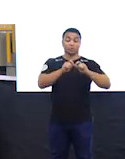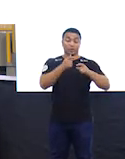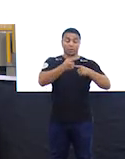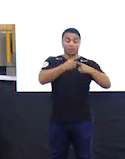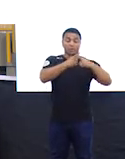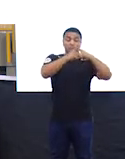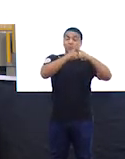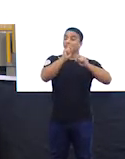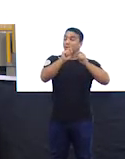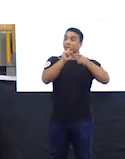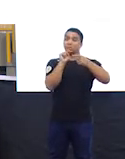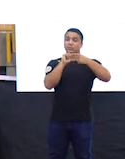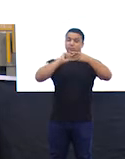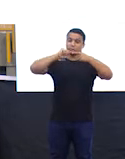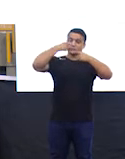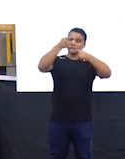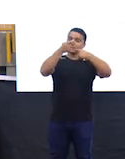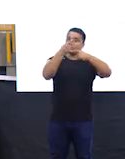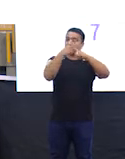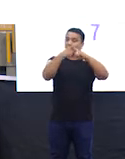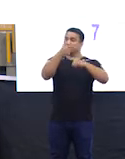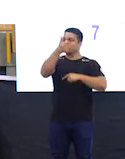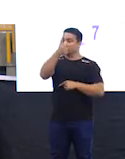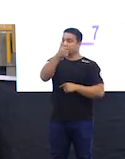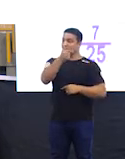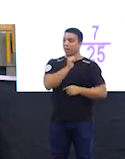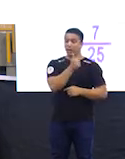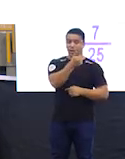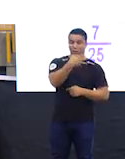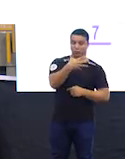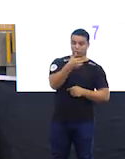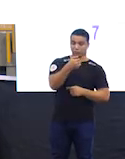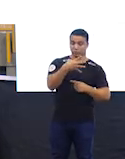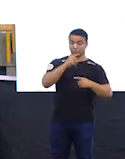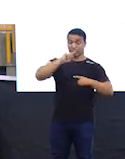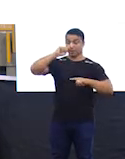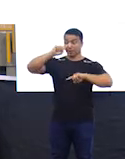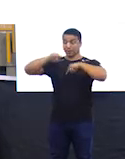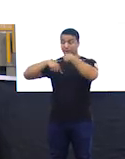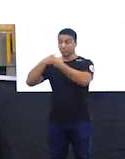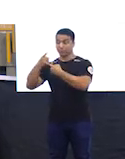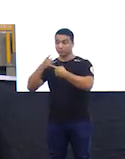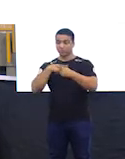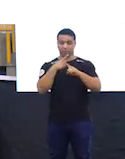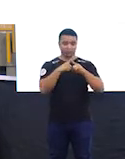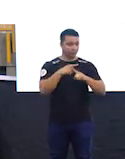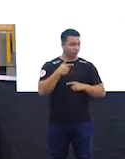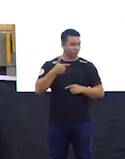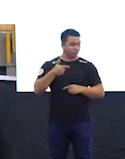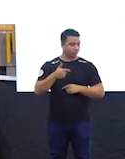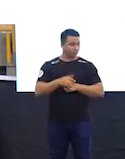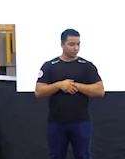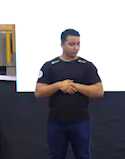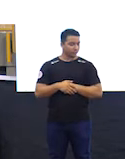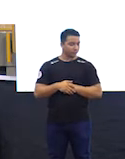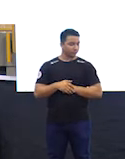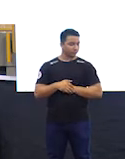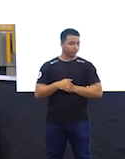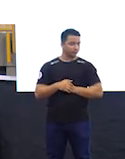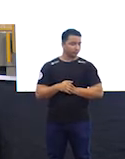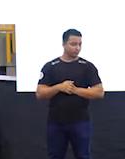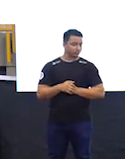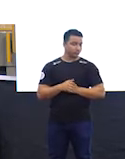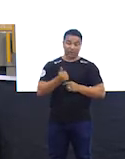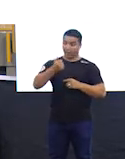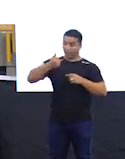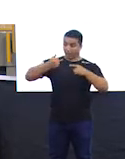multiplico por 2 em cima, ele vira 14. E depois, eu multiplico primeiro por 2 em cima,